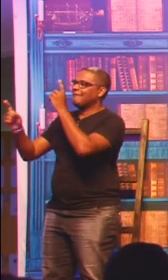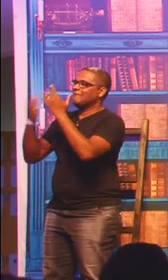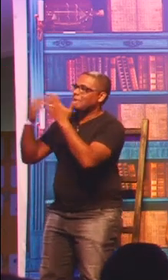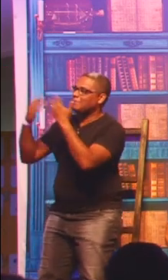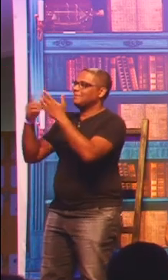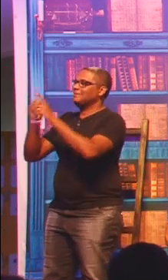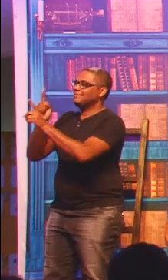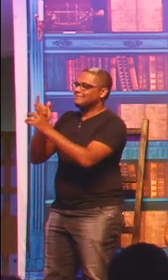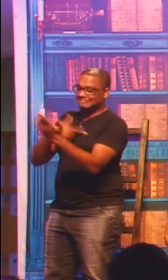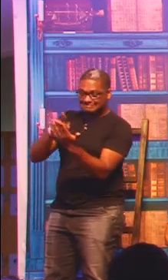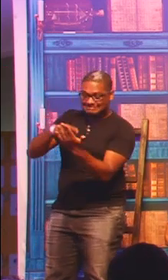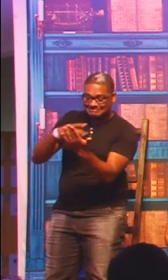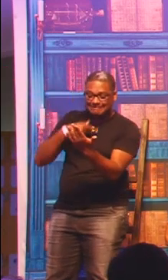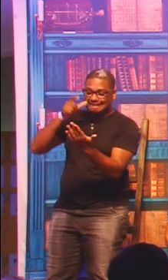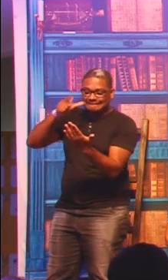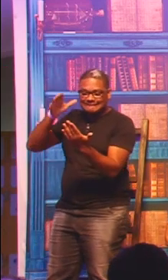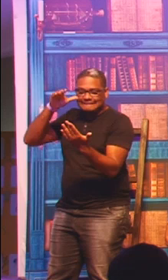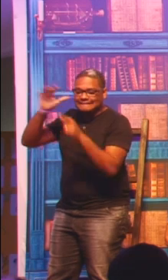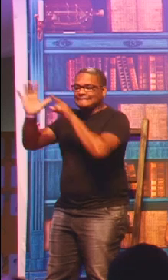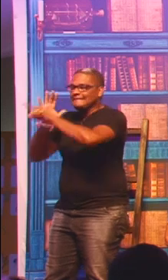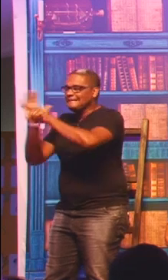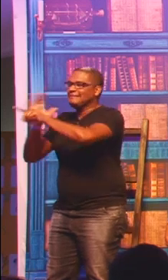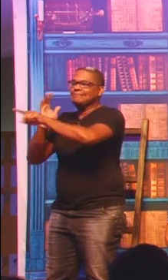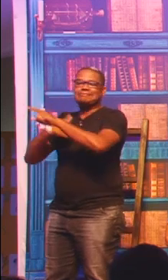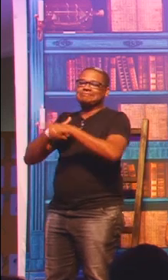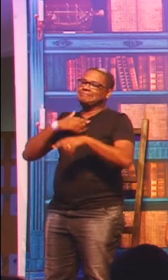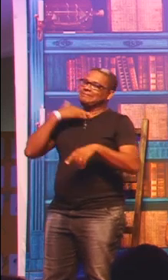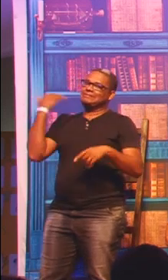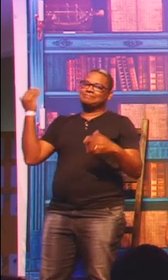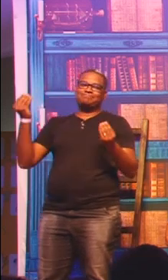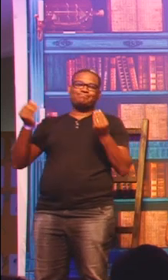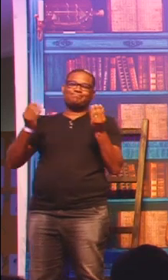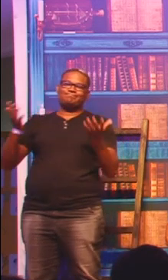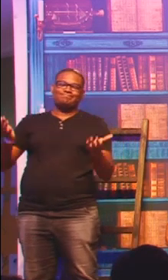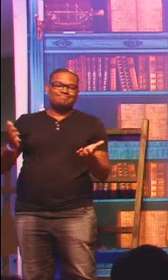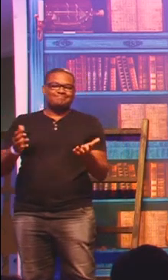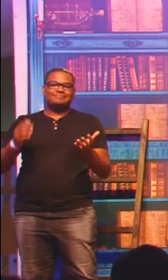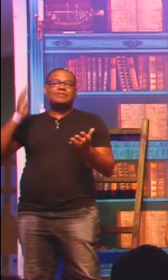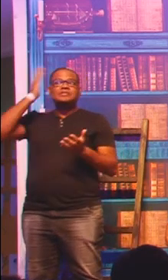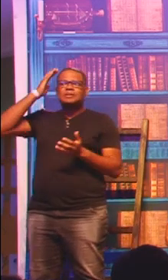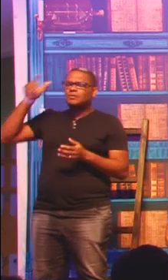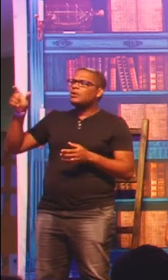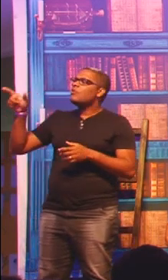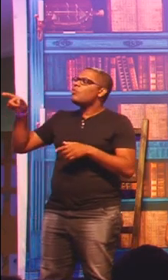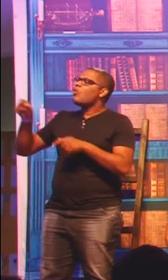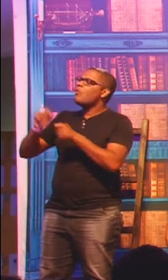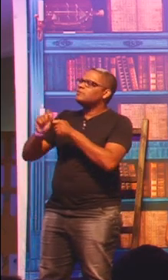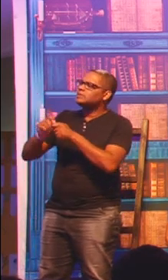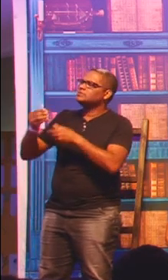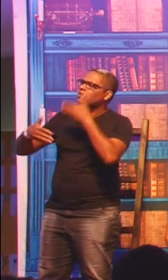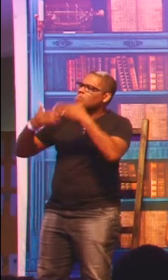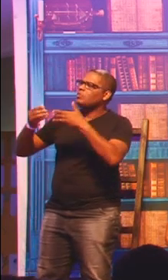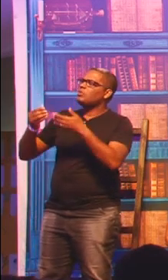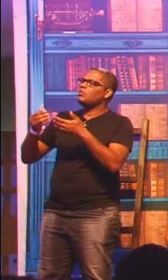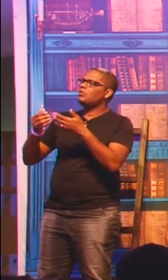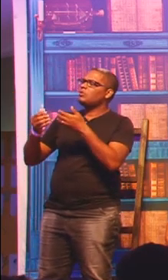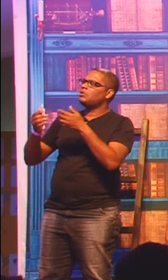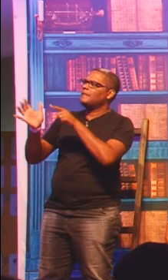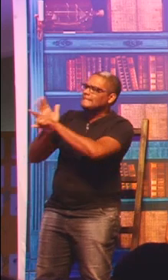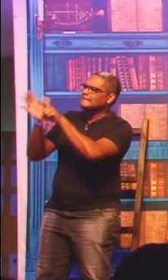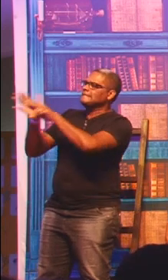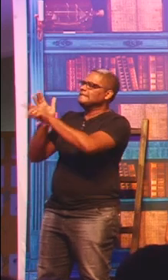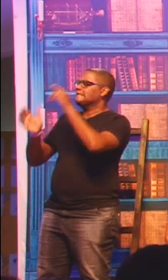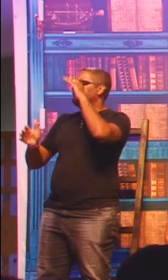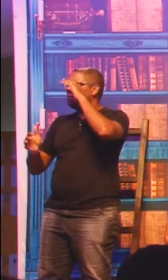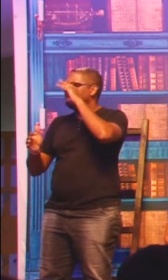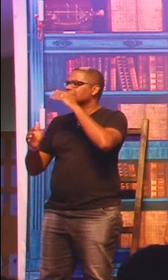com autores e poderia conhecer o autor e saber do seu processo de criação, porque eu acho que tudo isso influencia